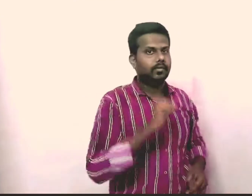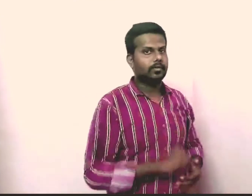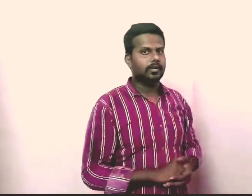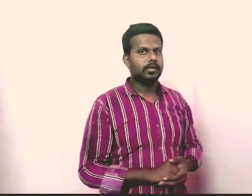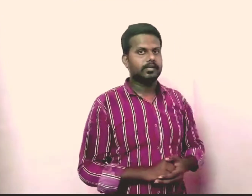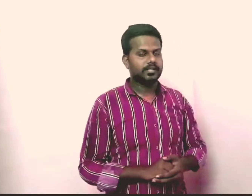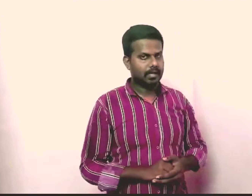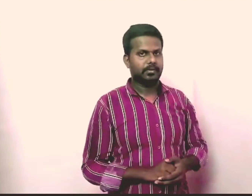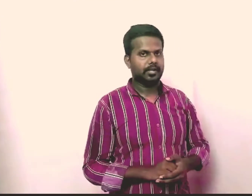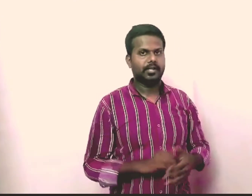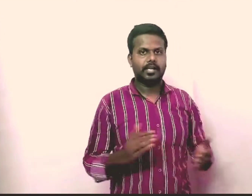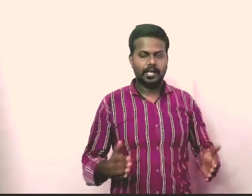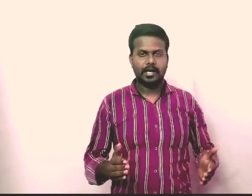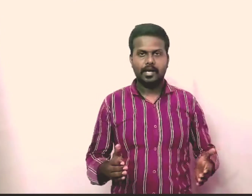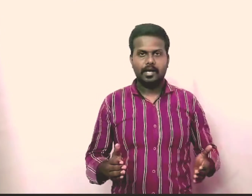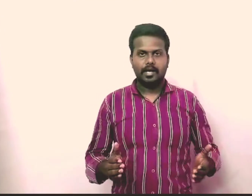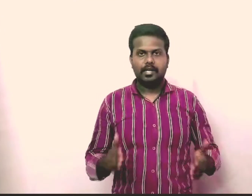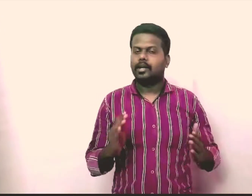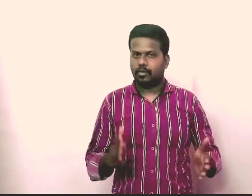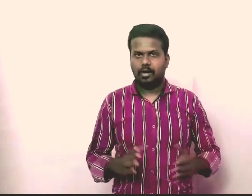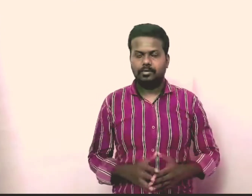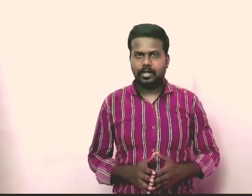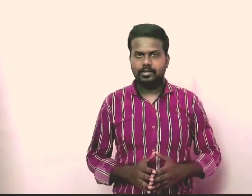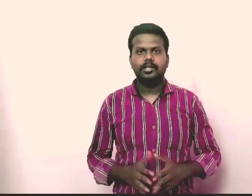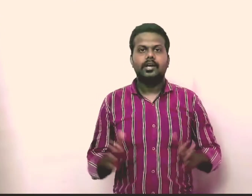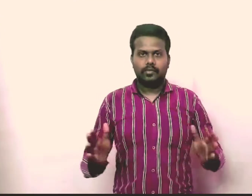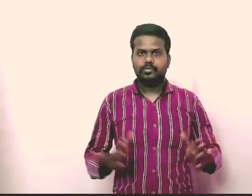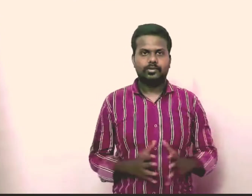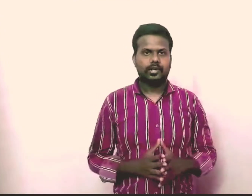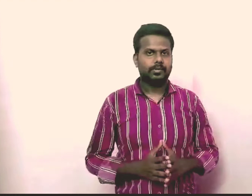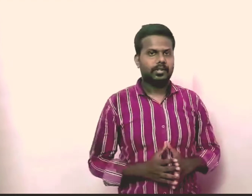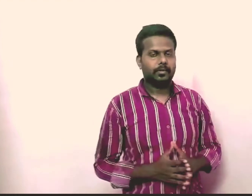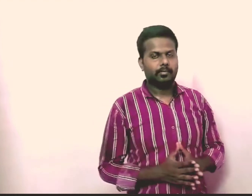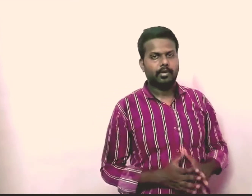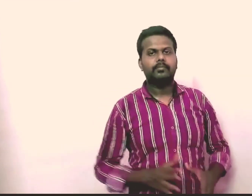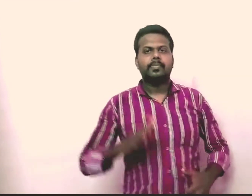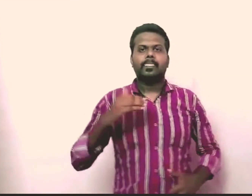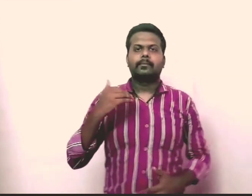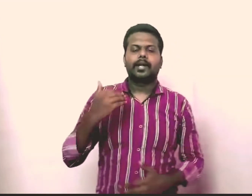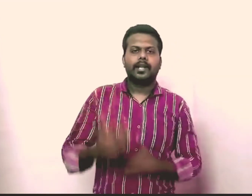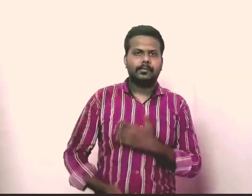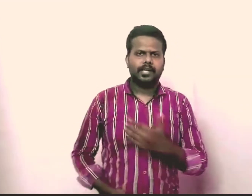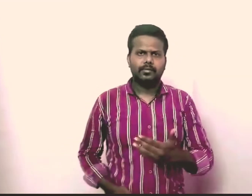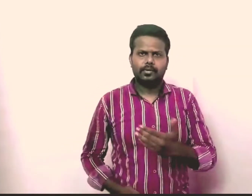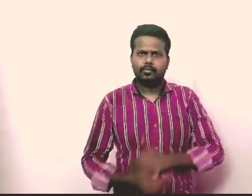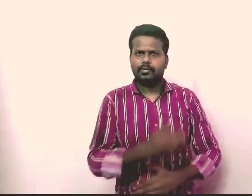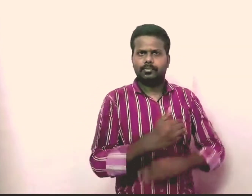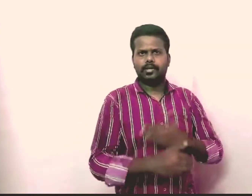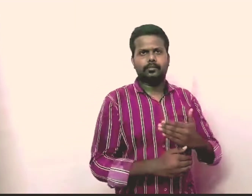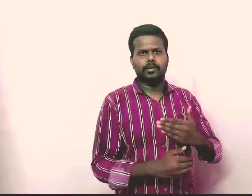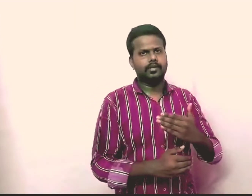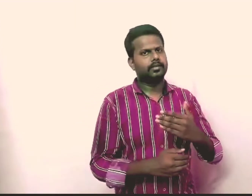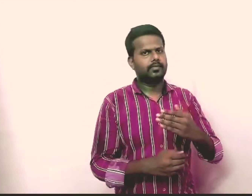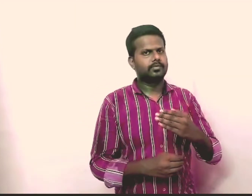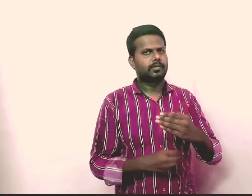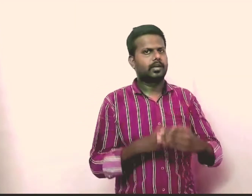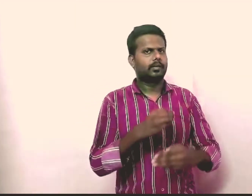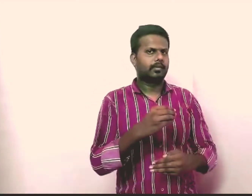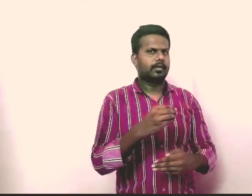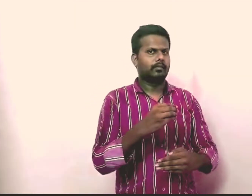விடாம ஷேர் பண்ணிருங்க. ஏன்னா இது அவ்வளவு ஆபத்தானது. பேஸ்புக் திட்டம் பத்தி தான் பாக்க போறோம். நம்ம எல்லாருமே கேள்விப்பட்டிருக்கோம், இப்படி அப்படின்னு பேஸ்புக்ல நம்ம